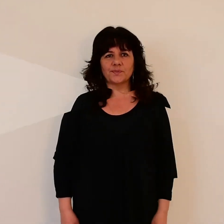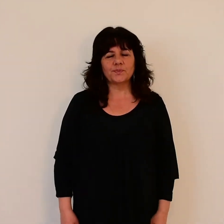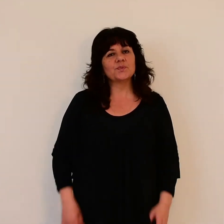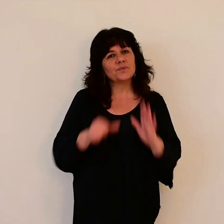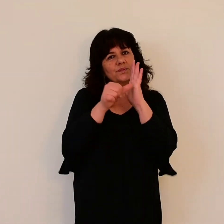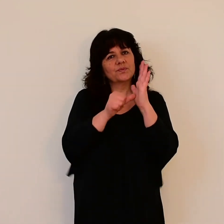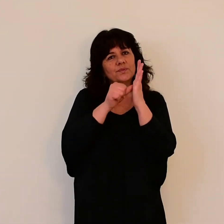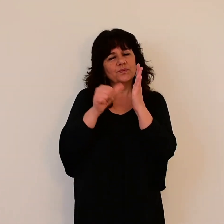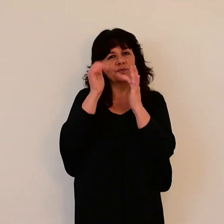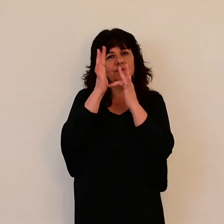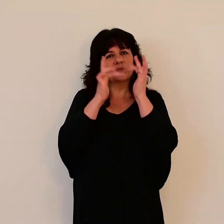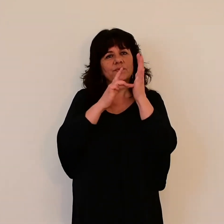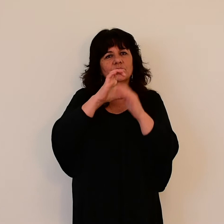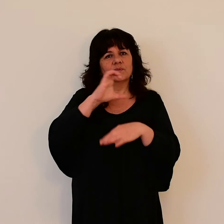Évangile de Jésus-Christ selon saint Luc.